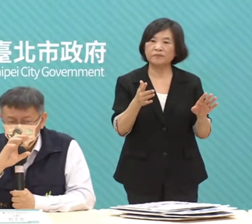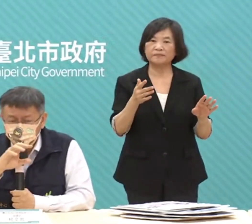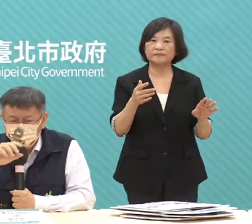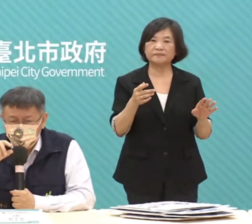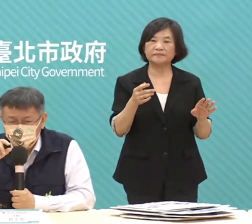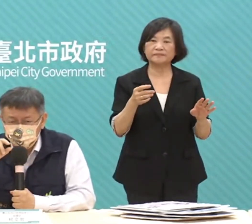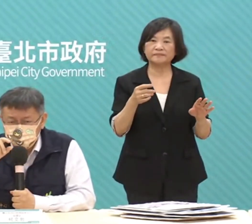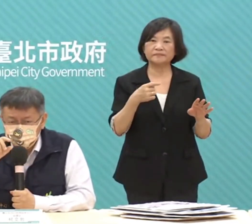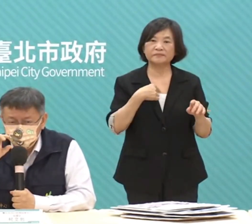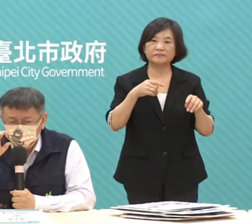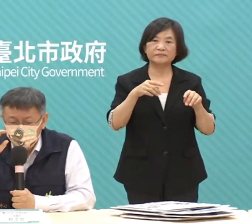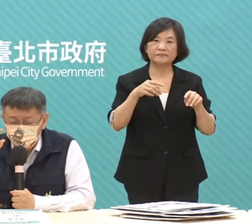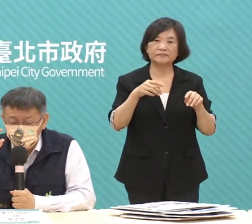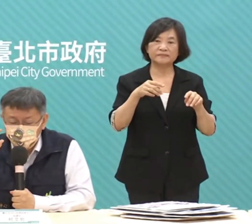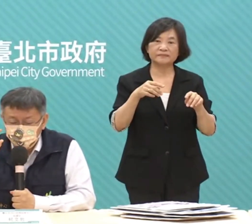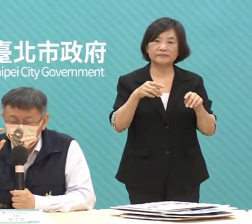因为我们现在